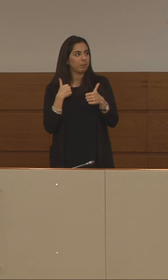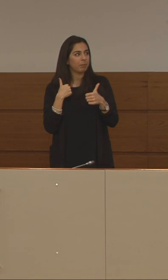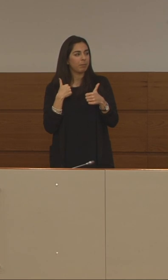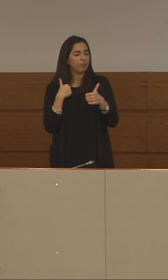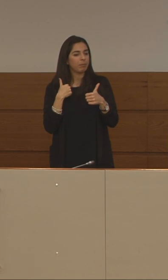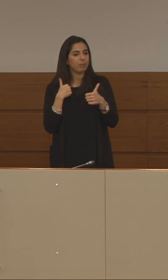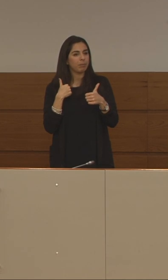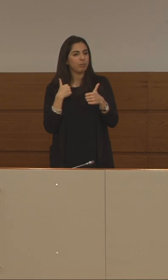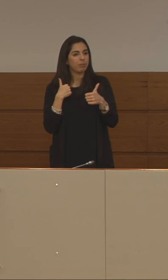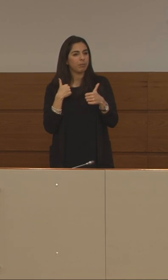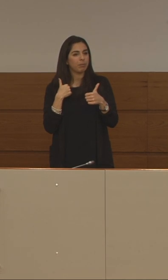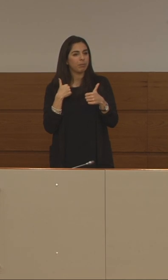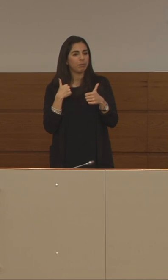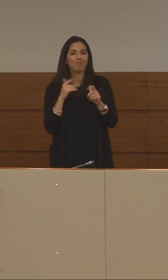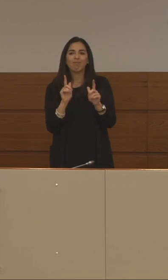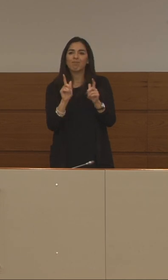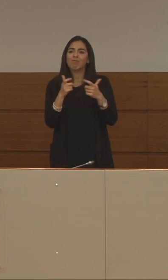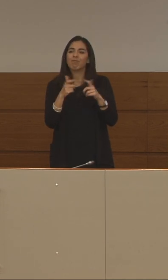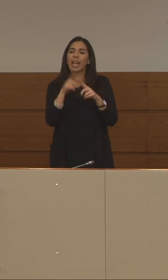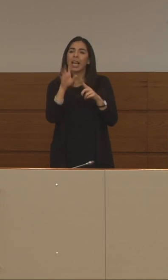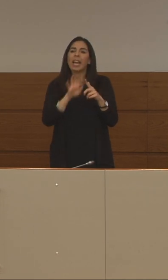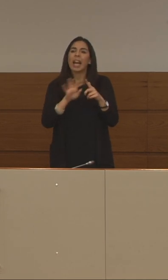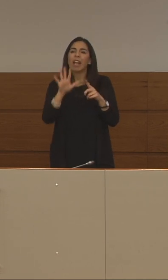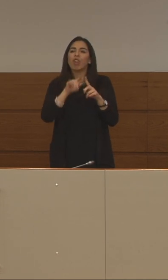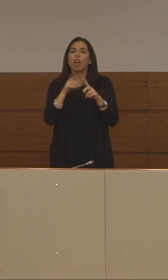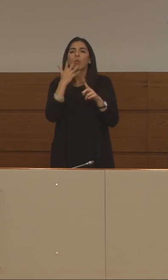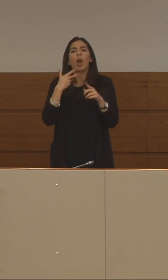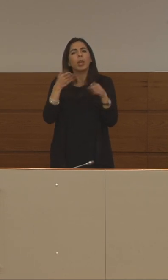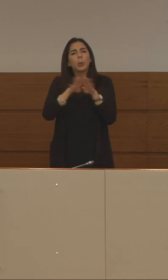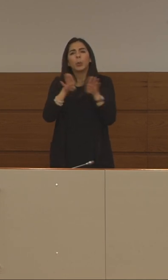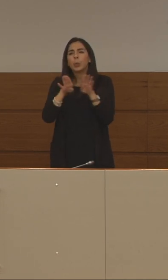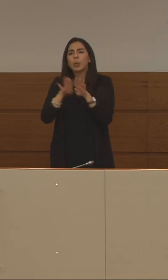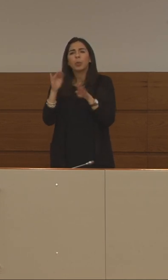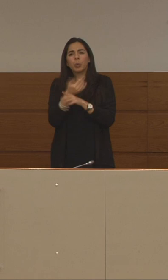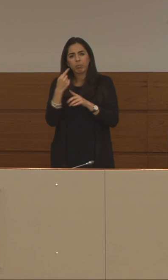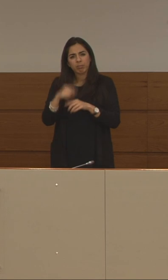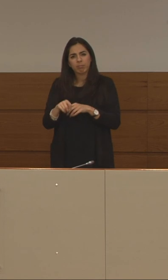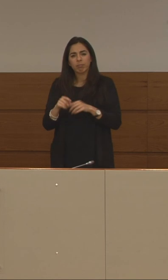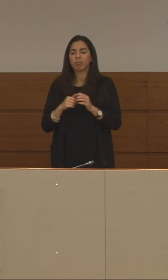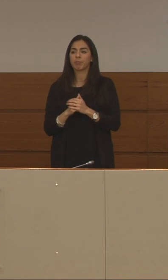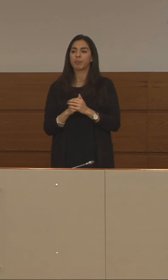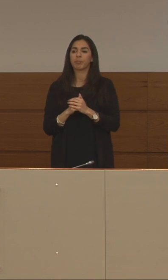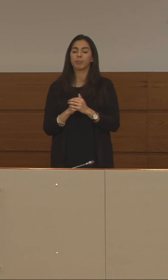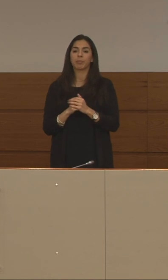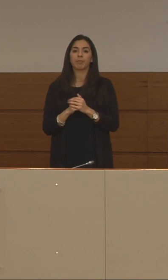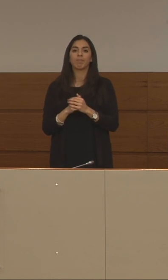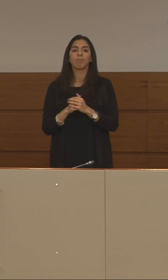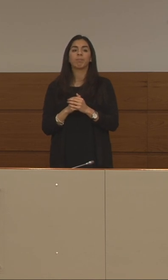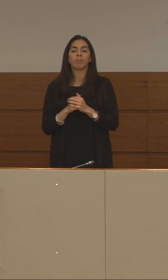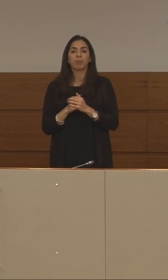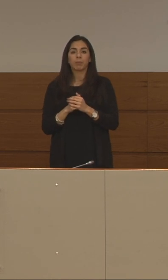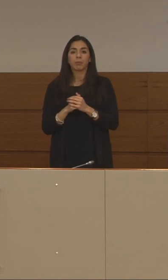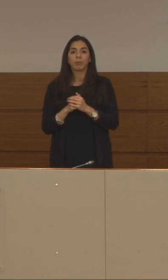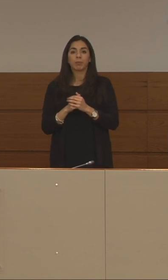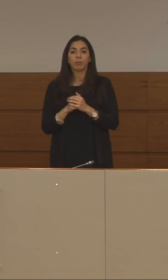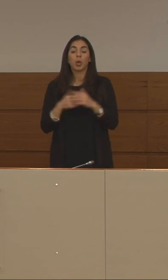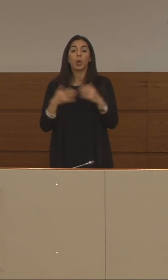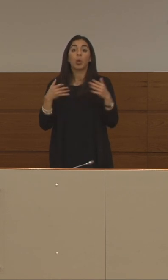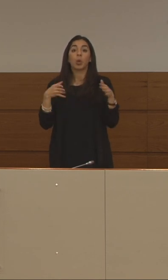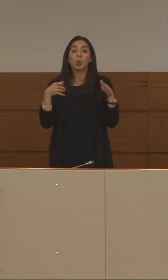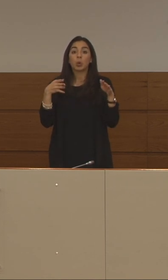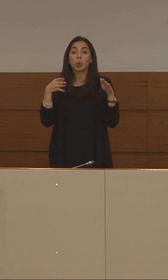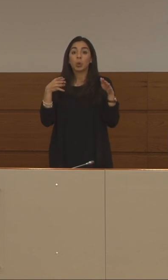se le restrizioni la regione come allora sulla misura di chiusura